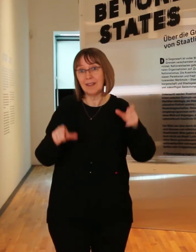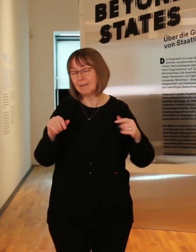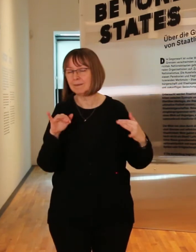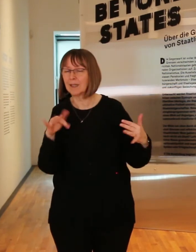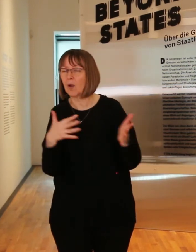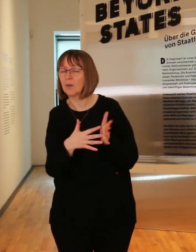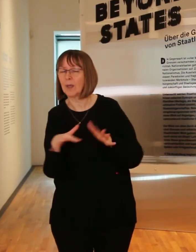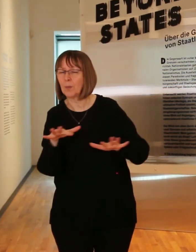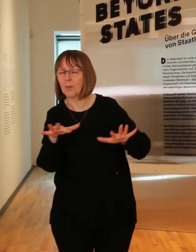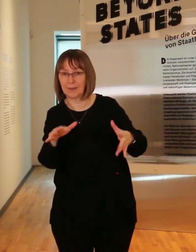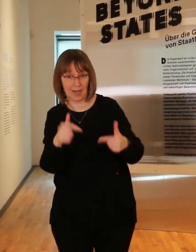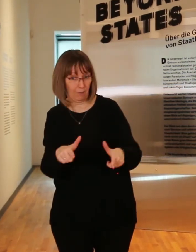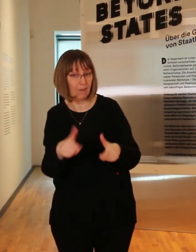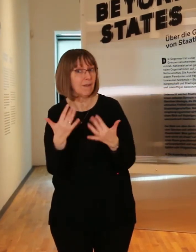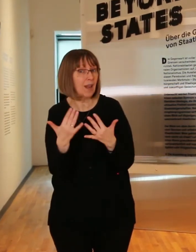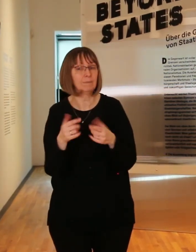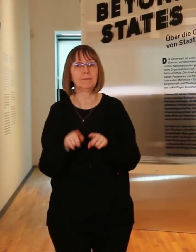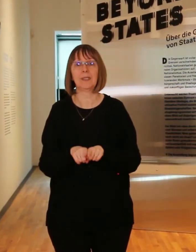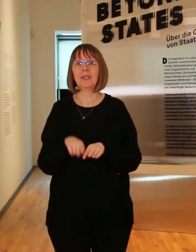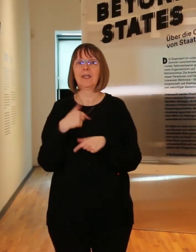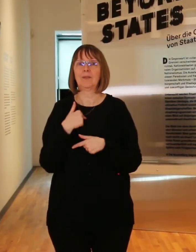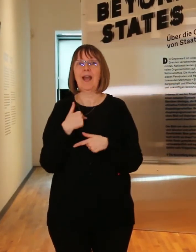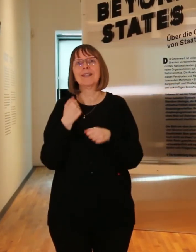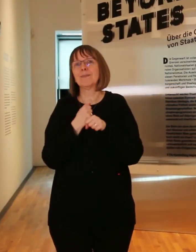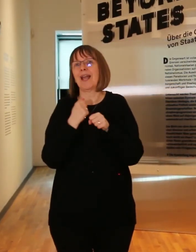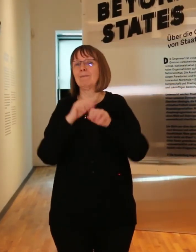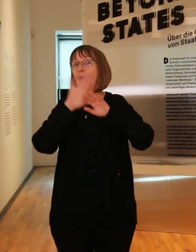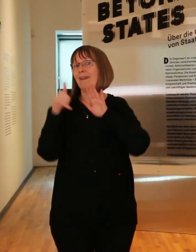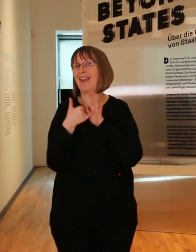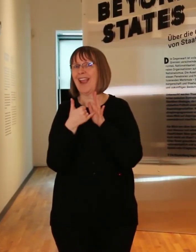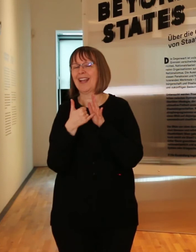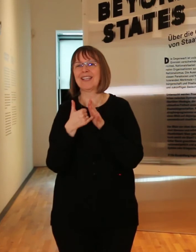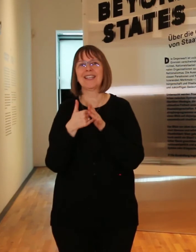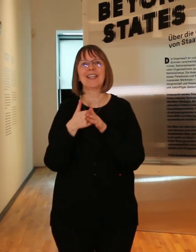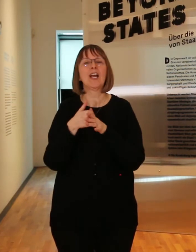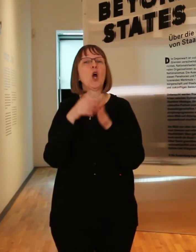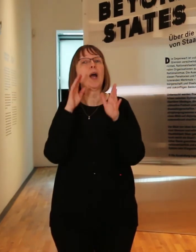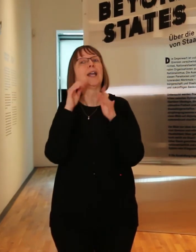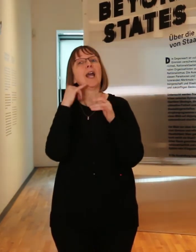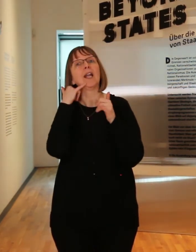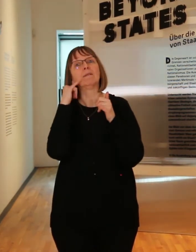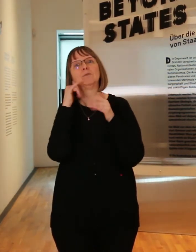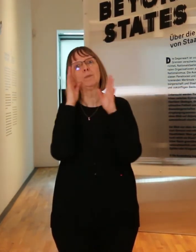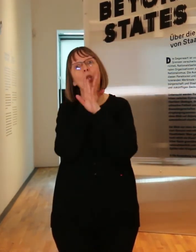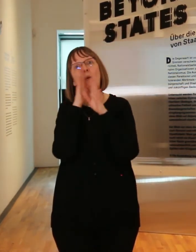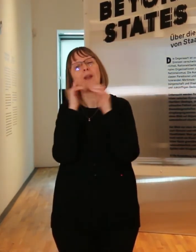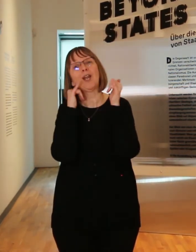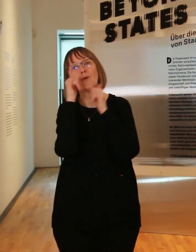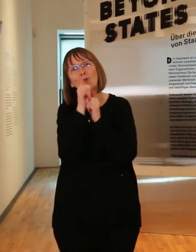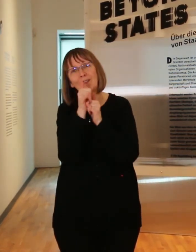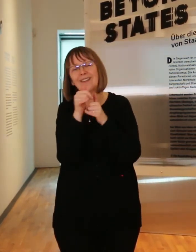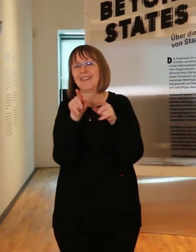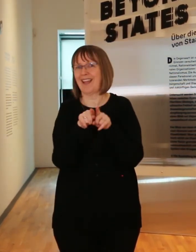haben. Hier knüpft die Arbeit Corliss Bai von der Künstlergruppe Peng Kollektiv sehr